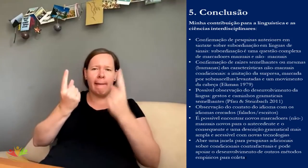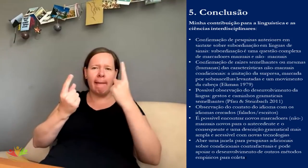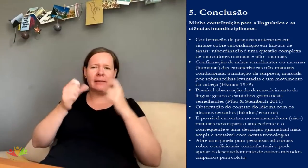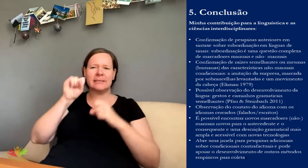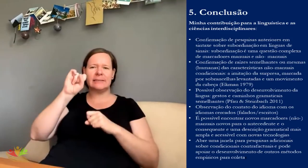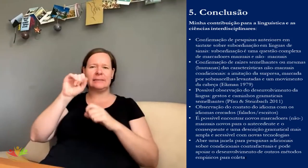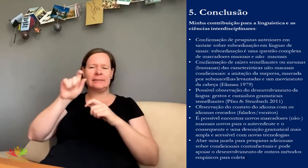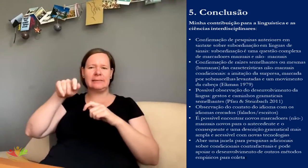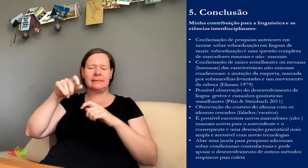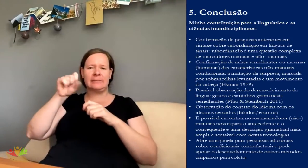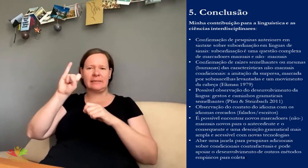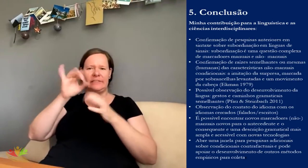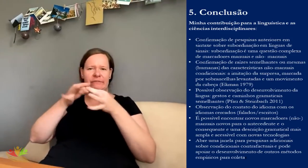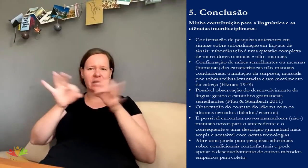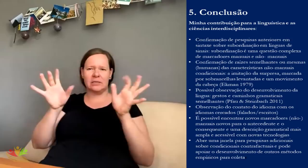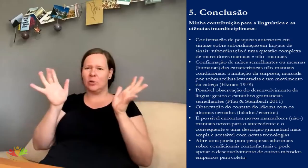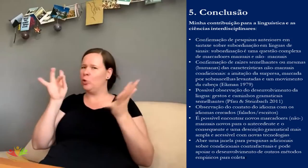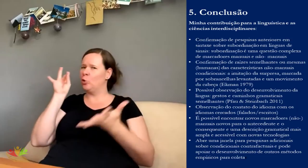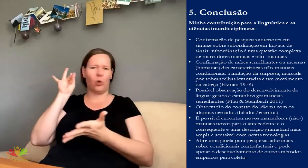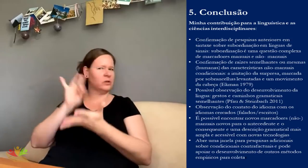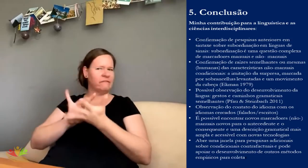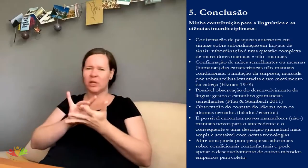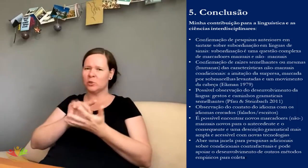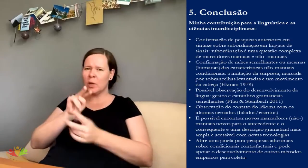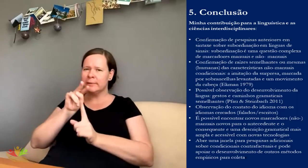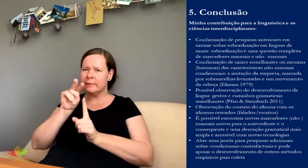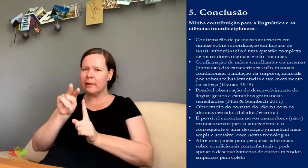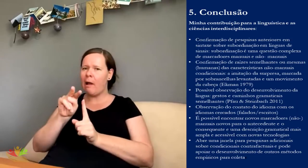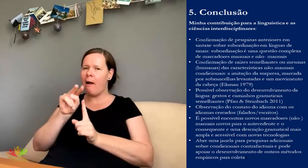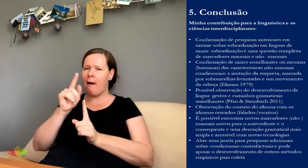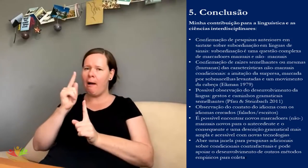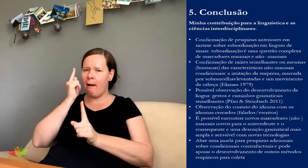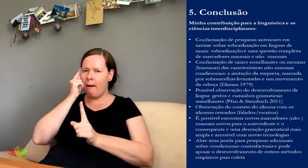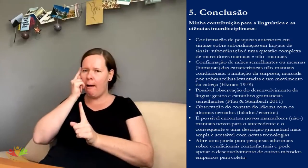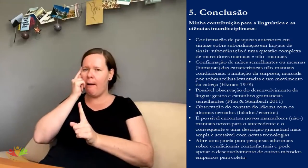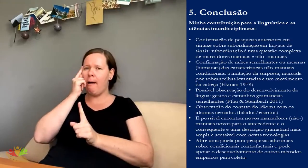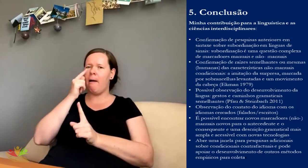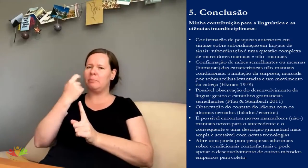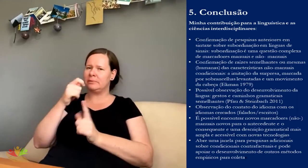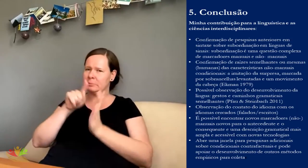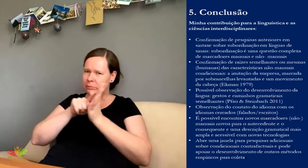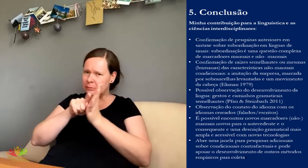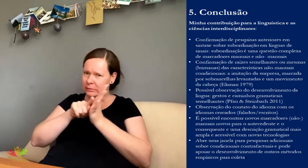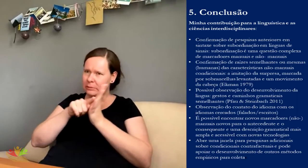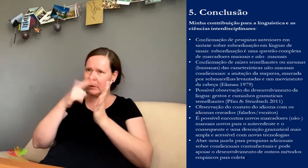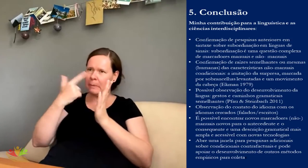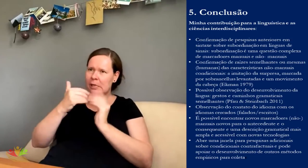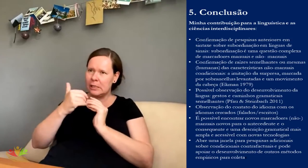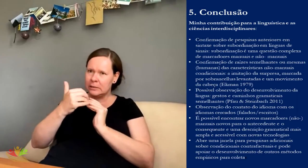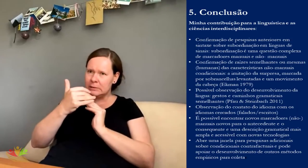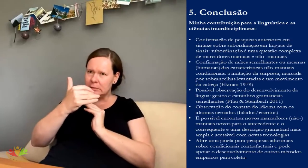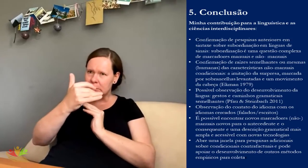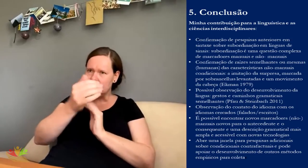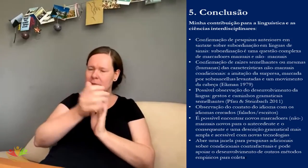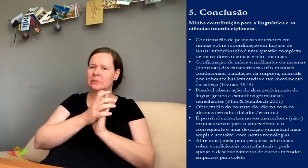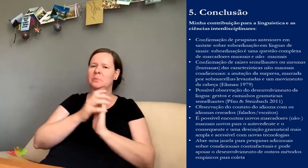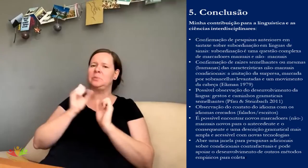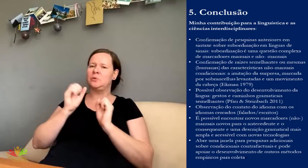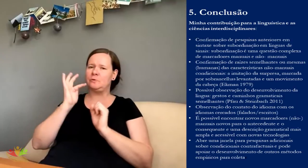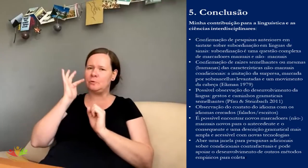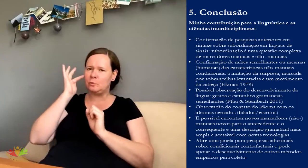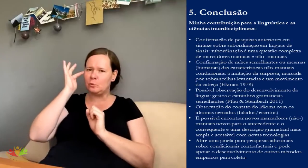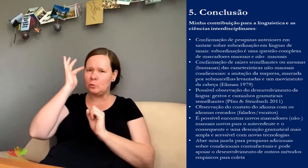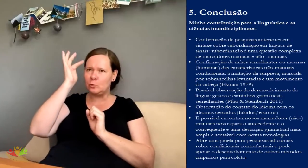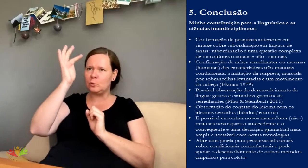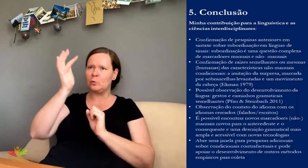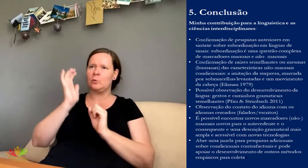análises. A gente pode dizer que existem alguns sinais aí encabeçando as orações condicionais, mas a